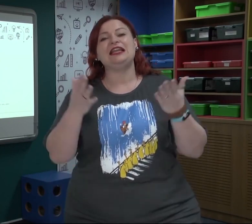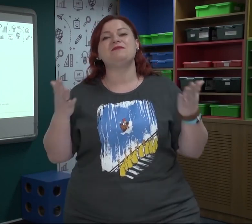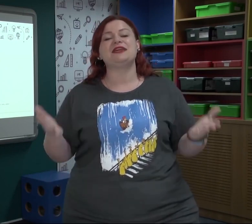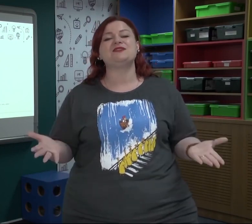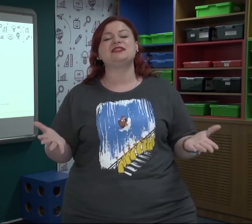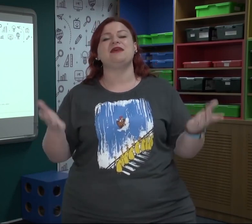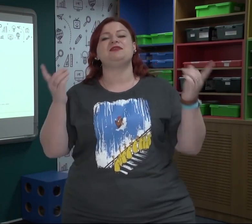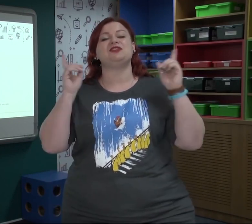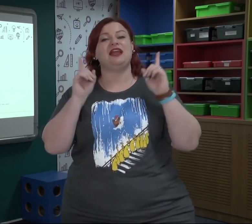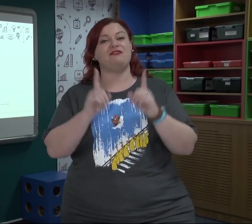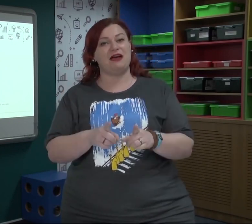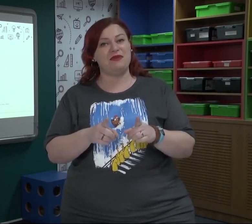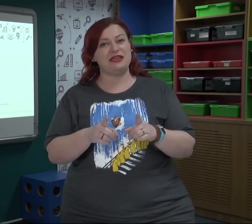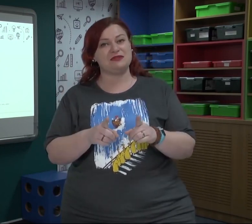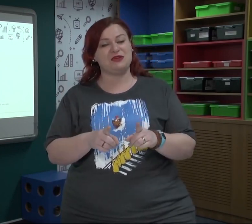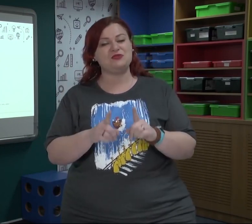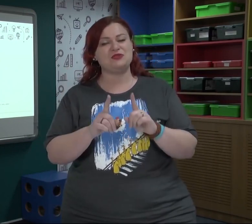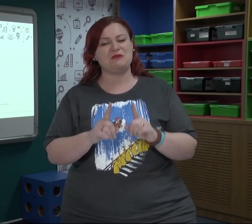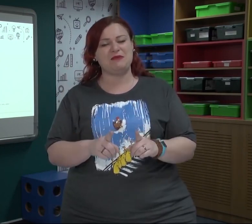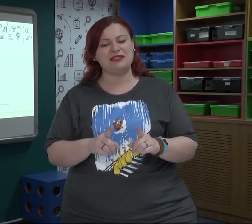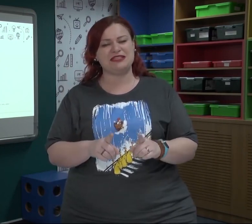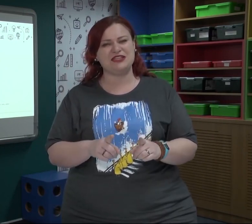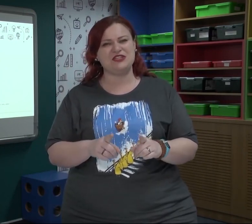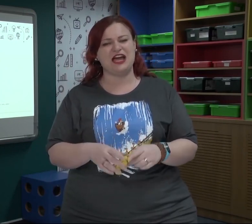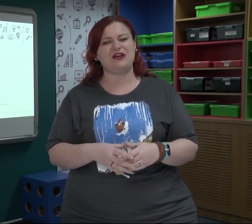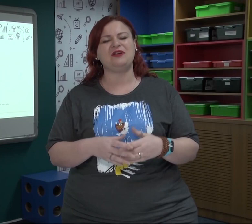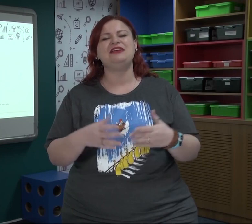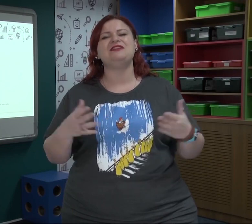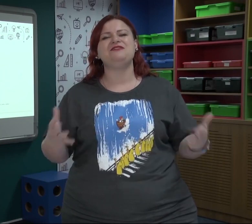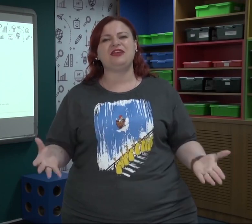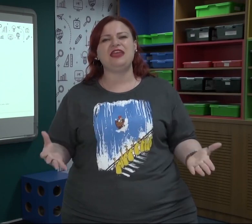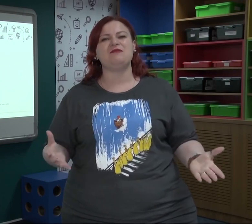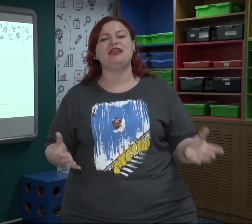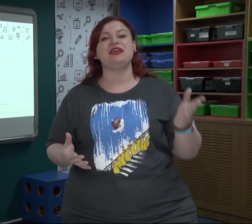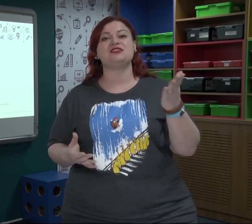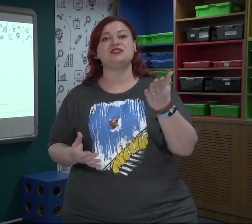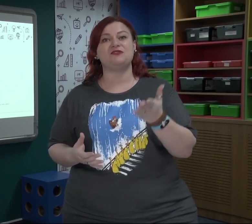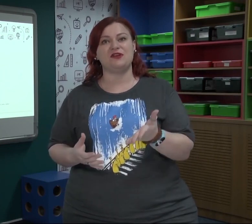hoje, lembrando sempre de lavar bem as mãos, tomar bastante água,